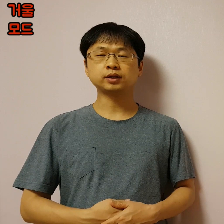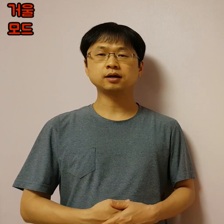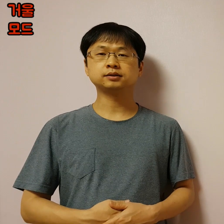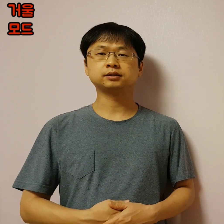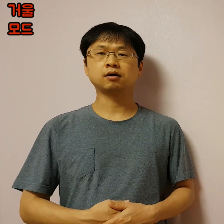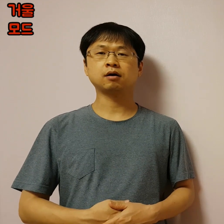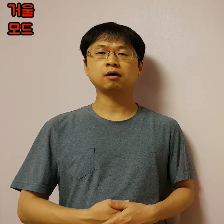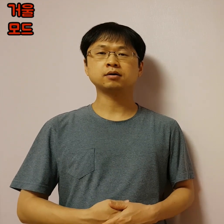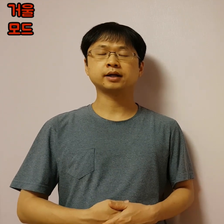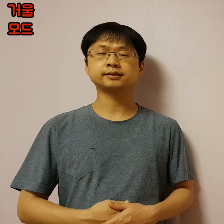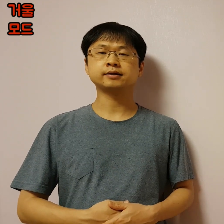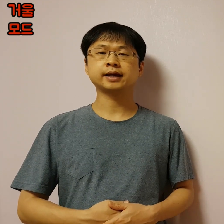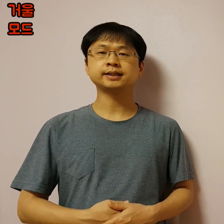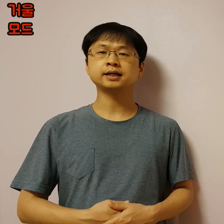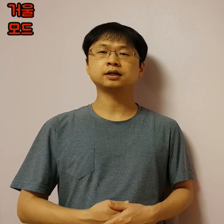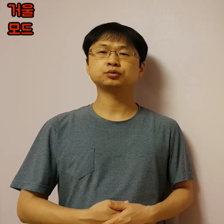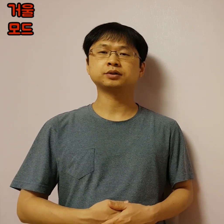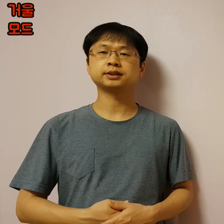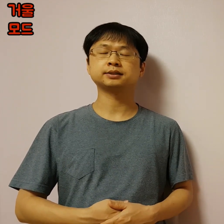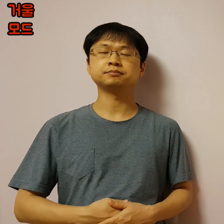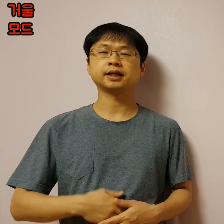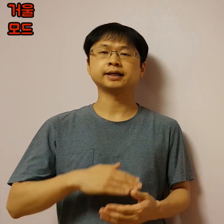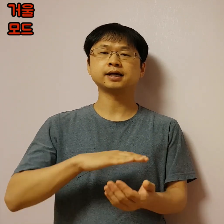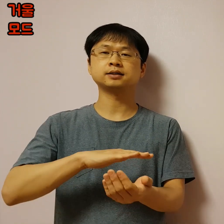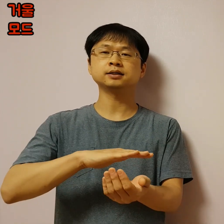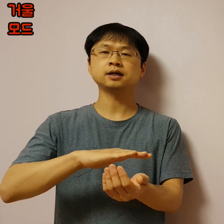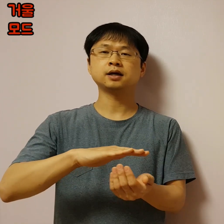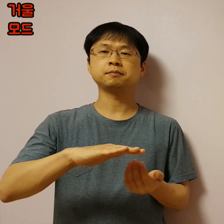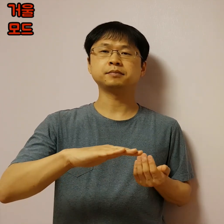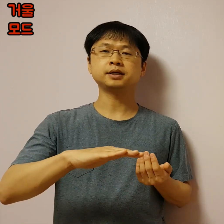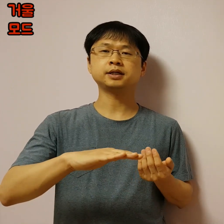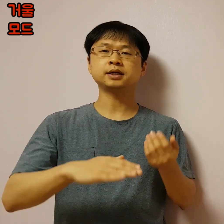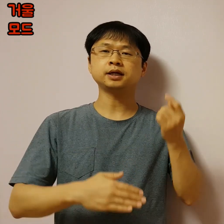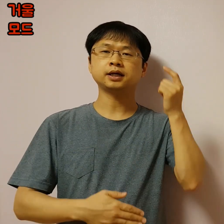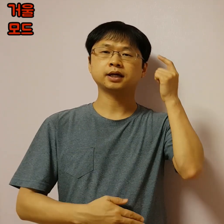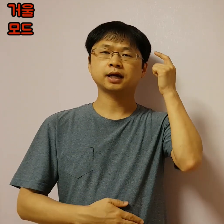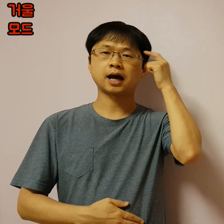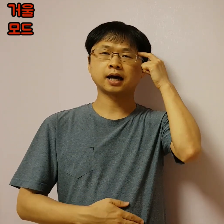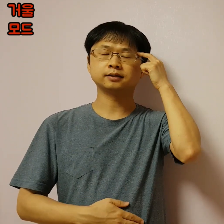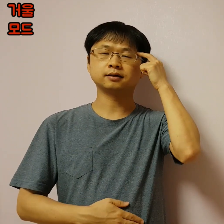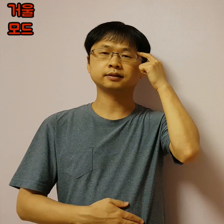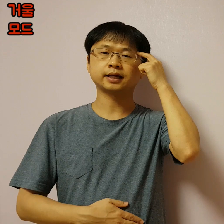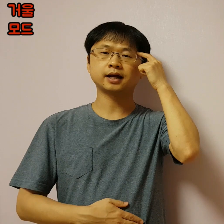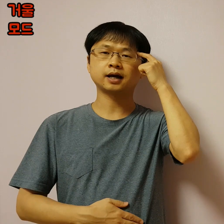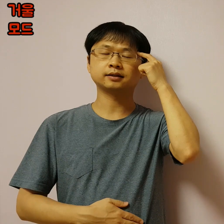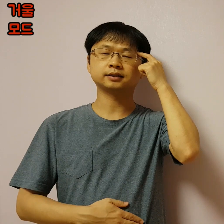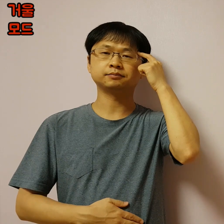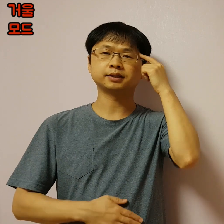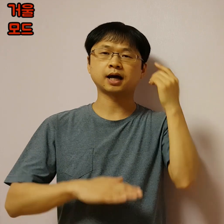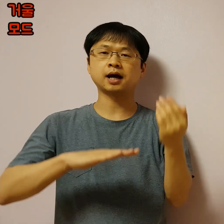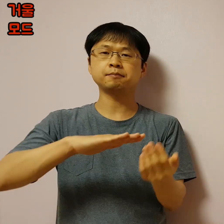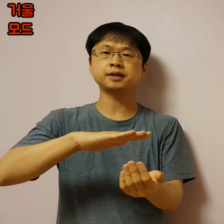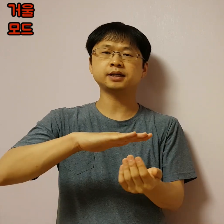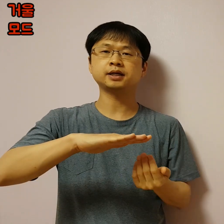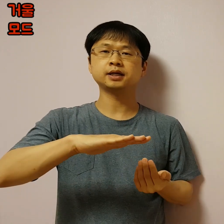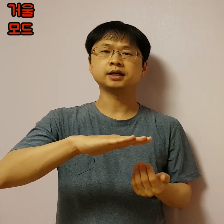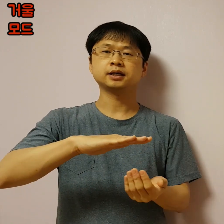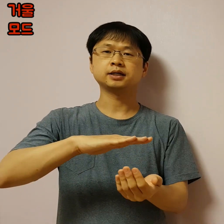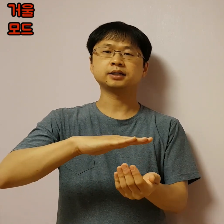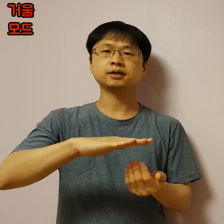못한 거죠. 그래서 예상이라는 수어를 썼습니다. 예상은 미리 아는 것, 생각하는 것입니다. 미리,